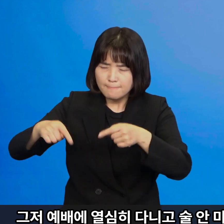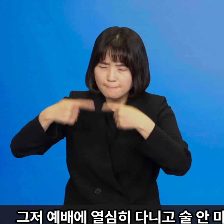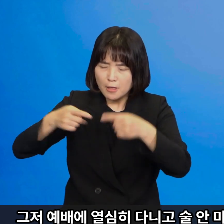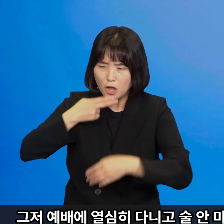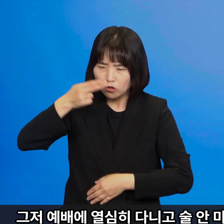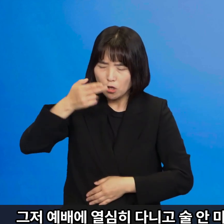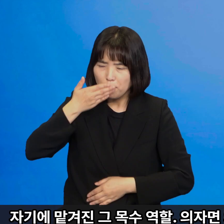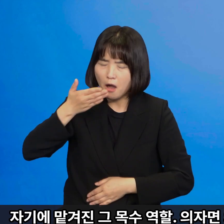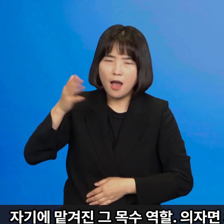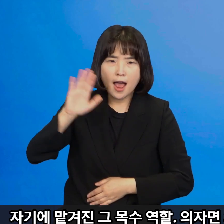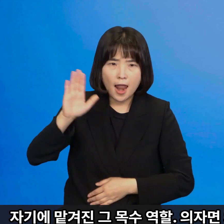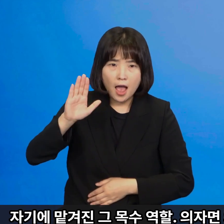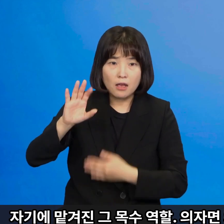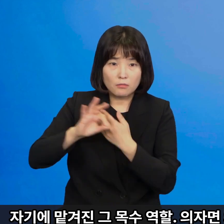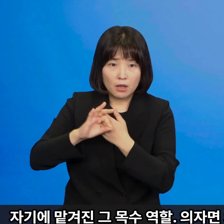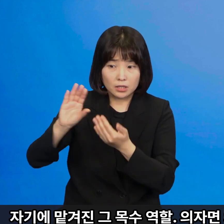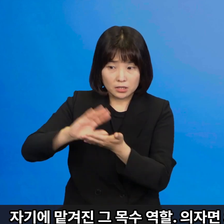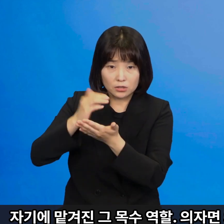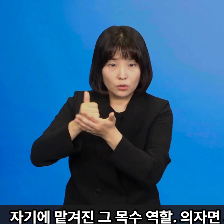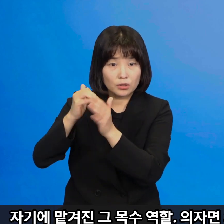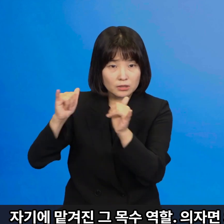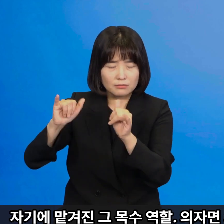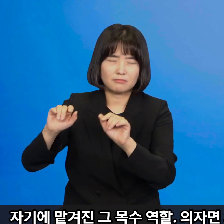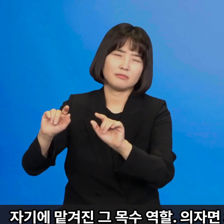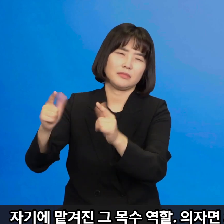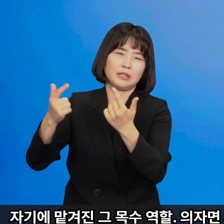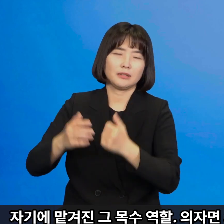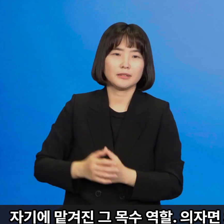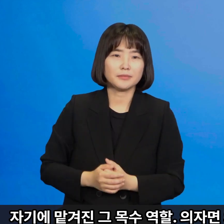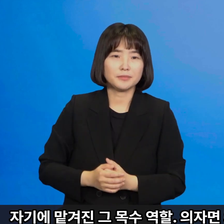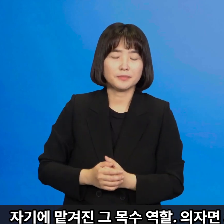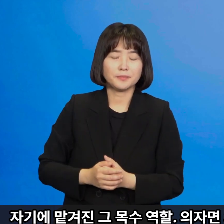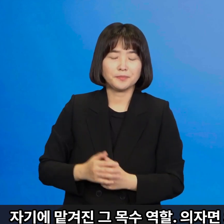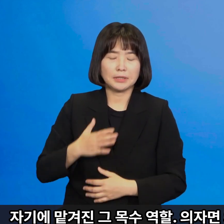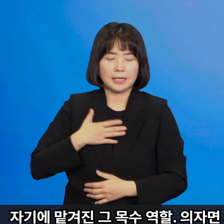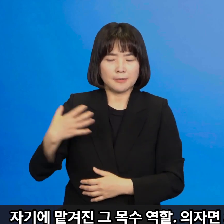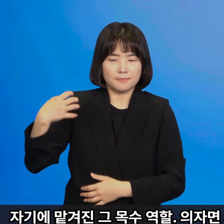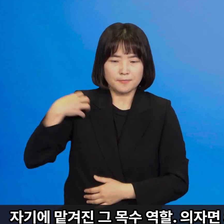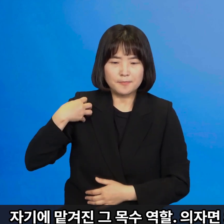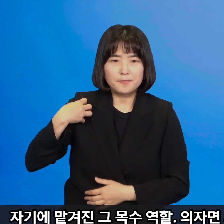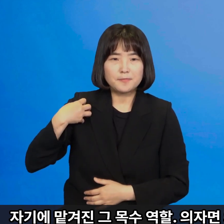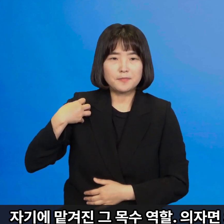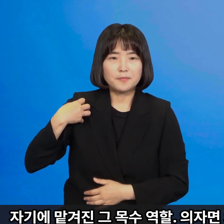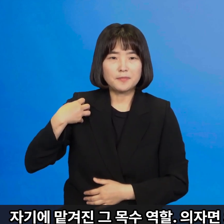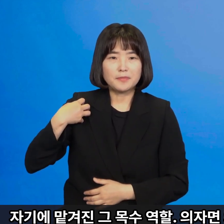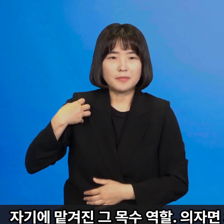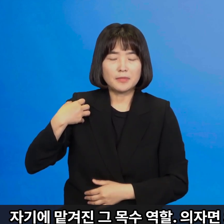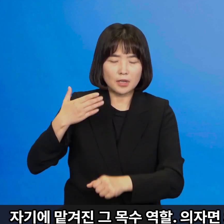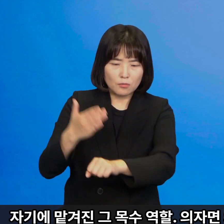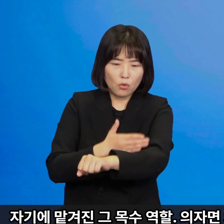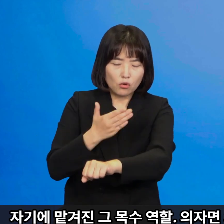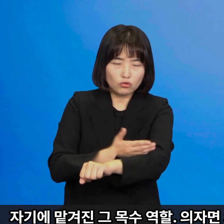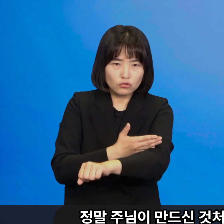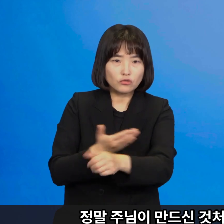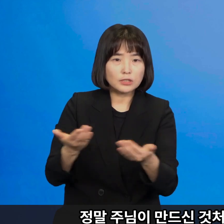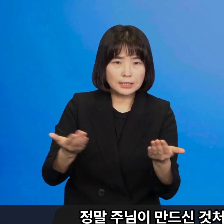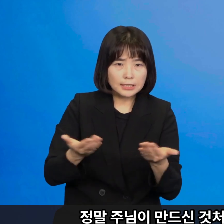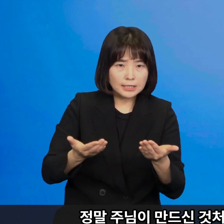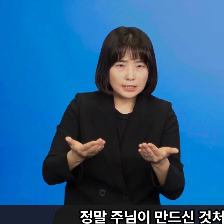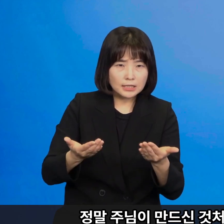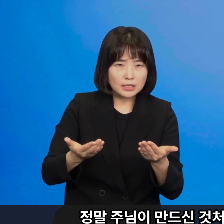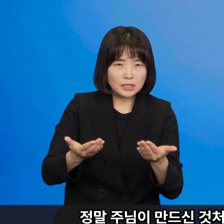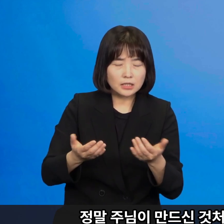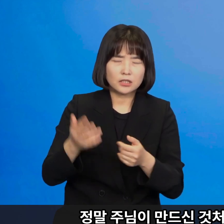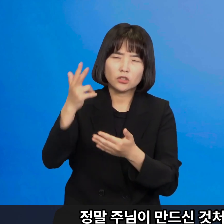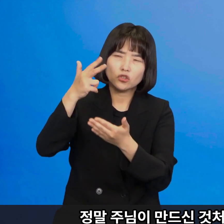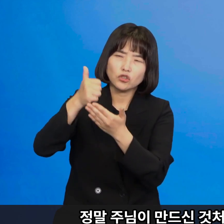아닙니다. 자기에 맡겨진 그 목수의 역할, 의자면 의자, 테이블은 테이블, 가구면 가구를 정말